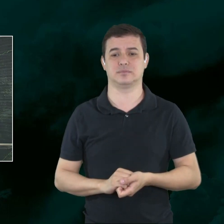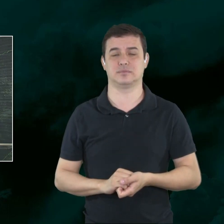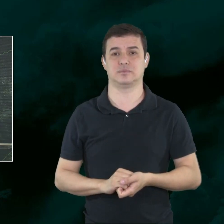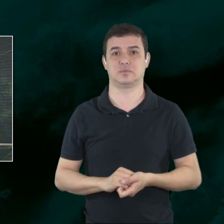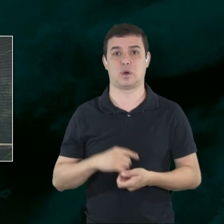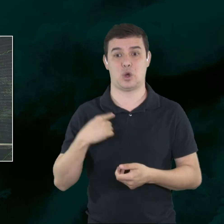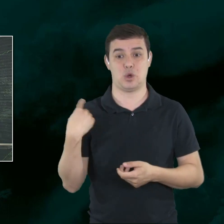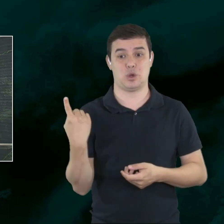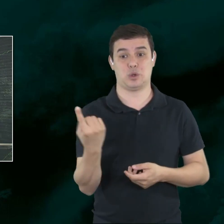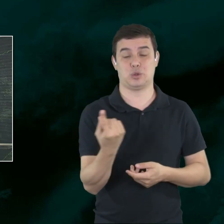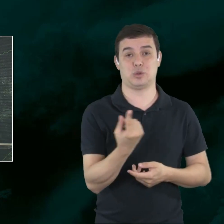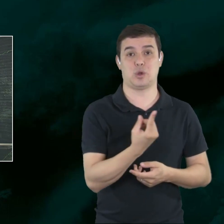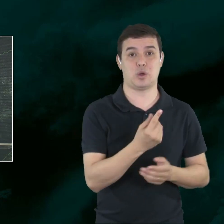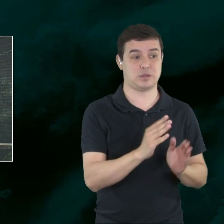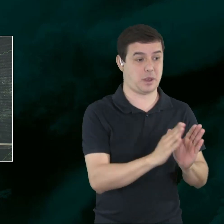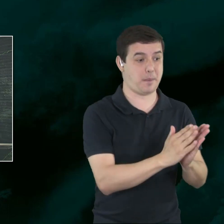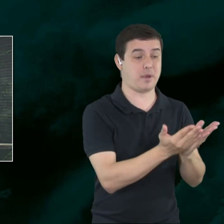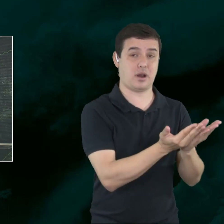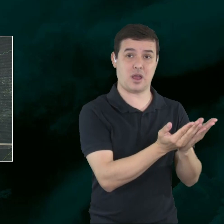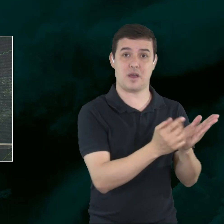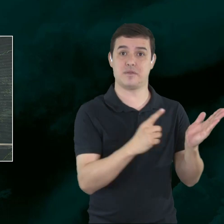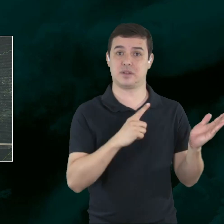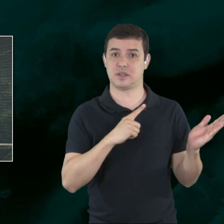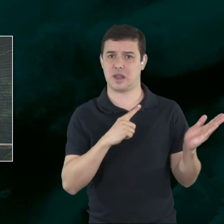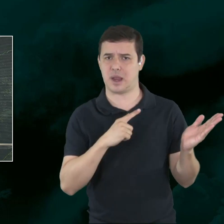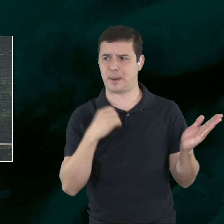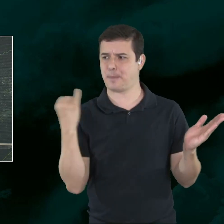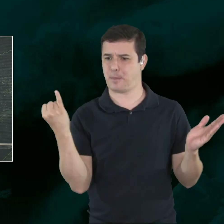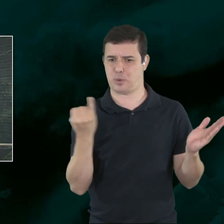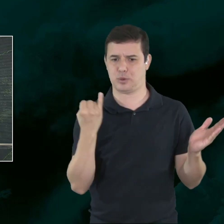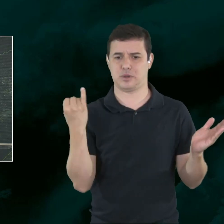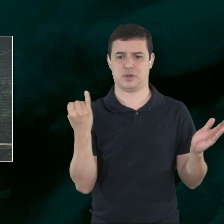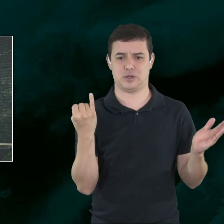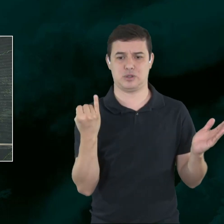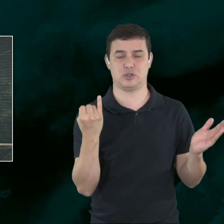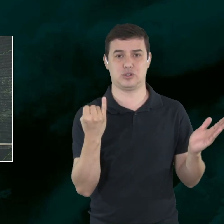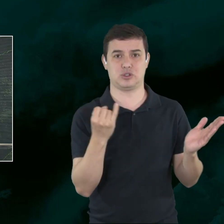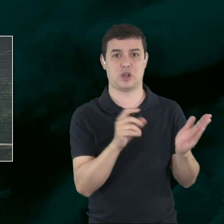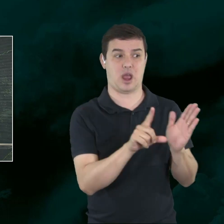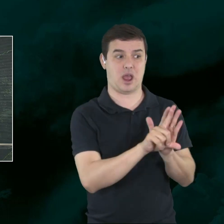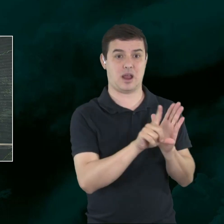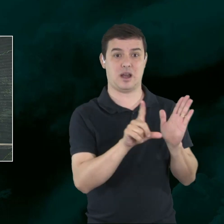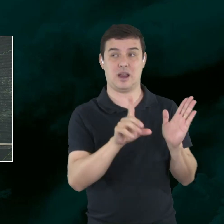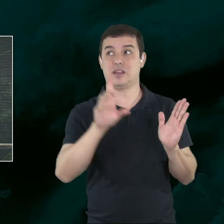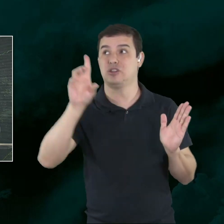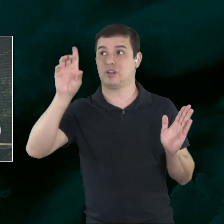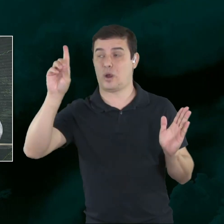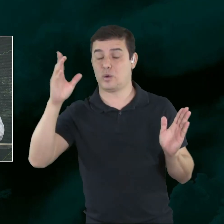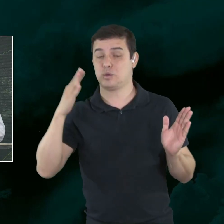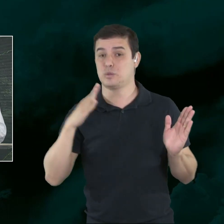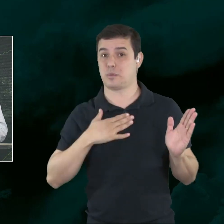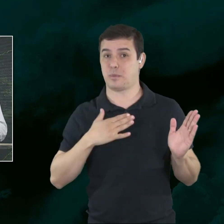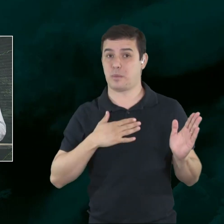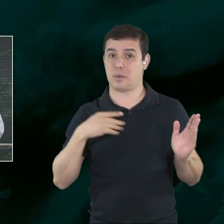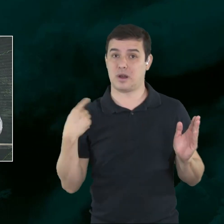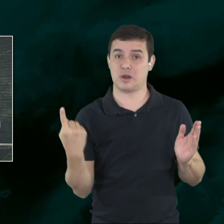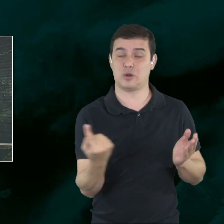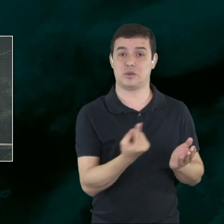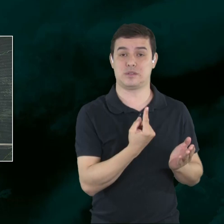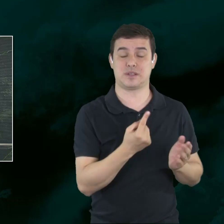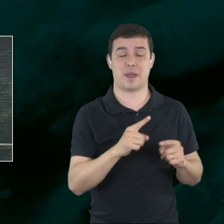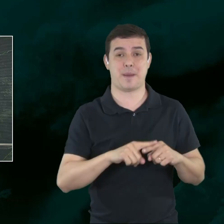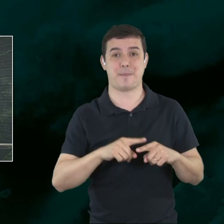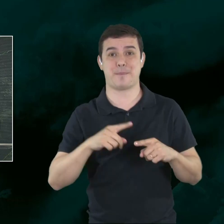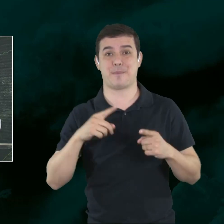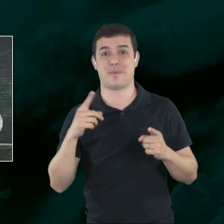regidos exteriormente pela Bíblia, né? Exteriormente pela lei que Deus deixou, mas nós somos regidos